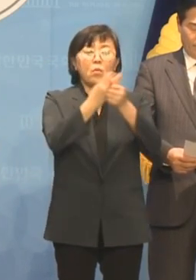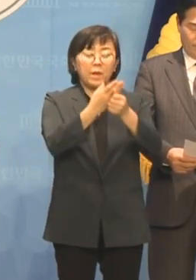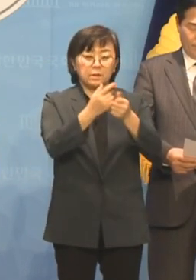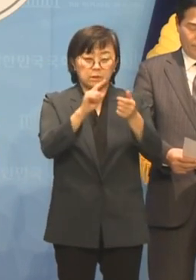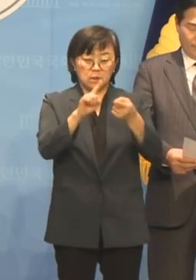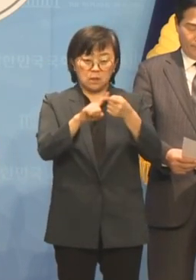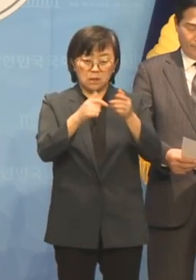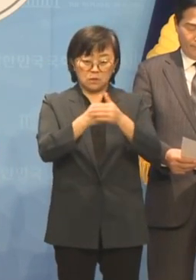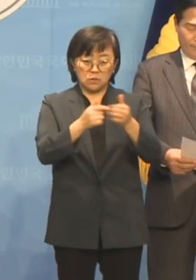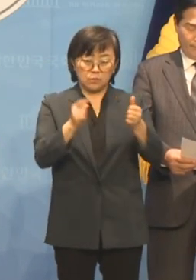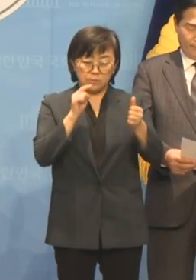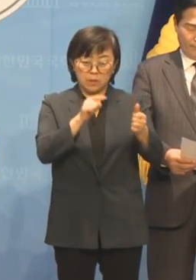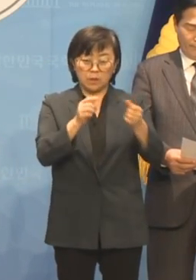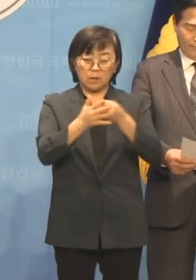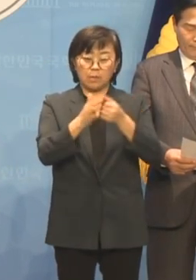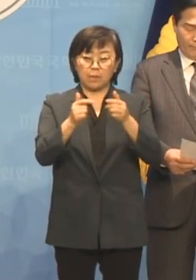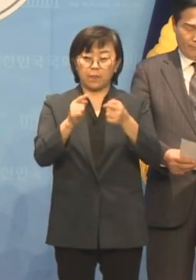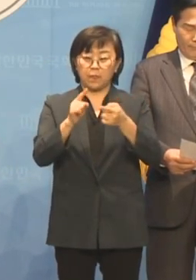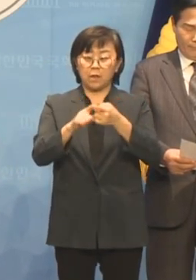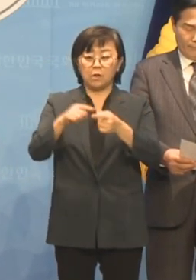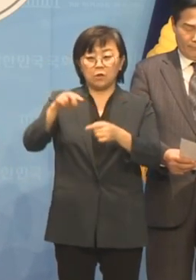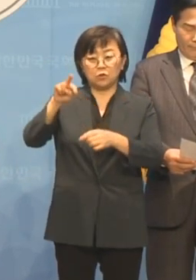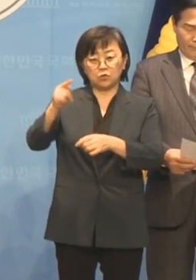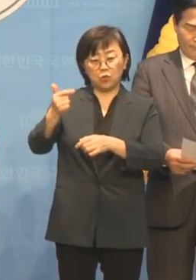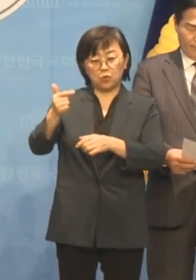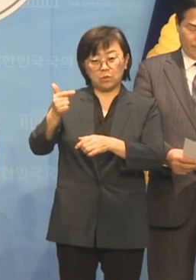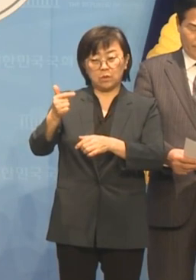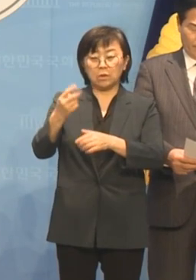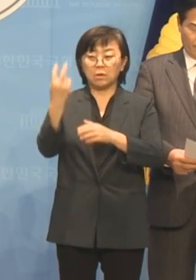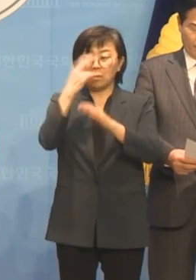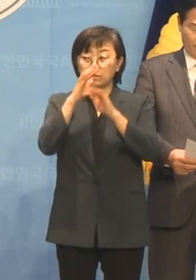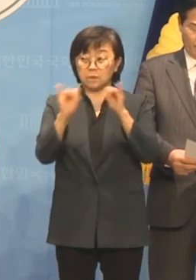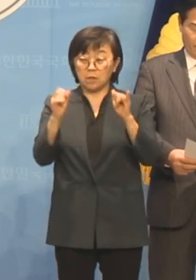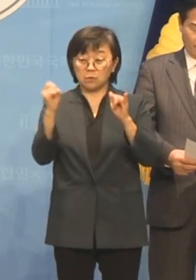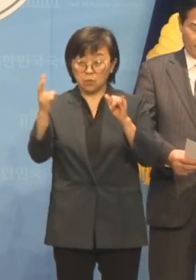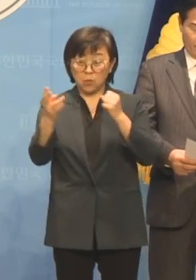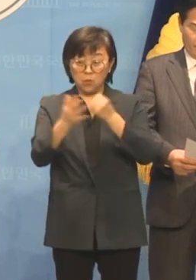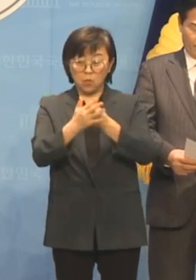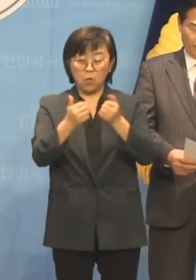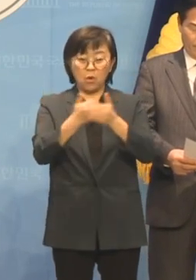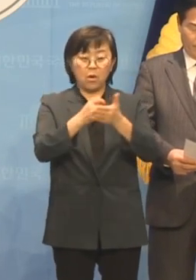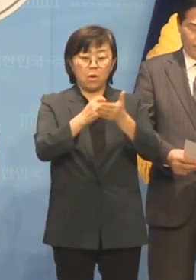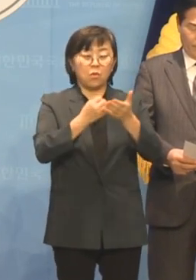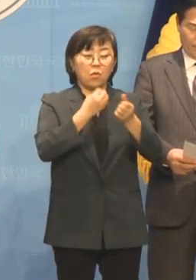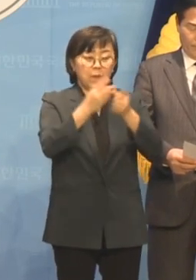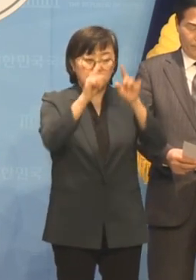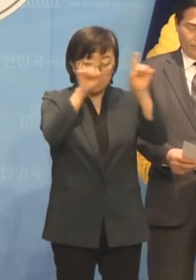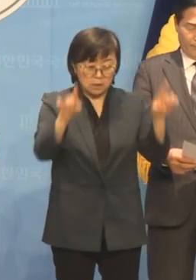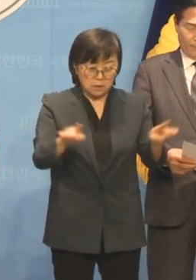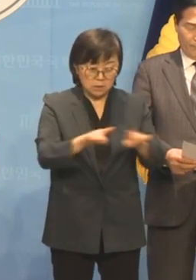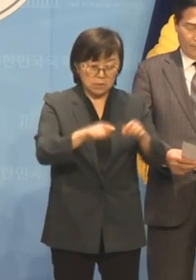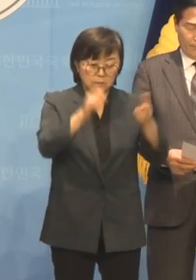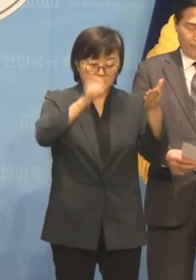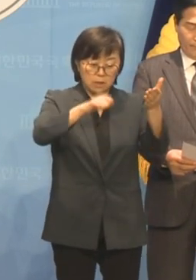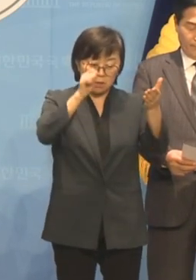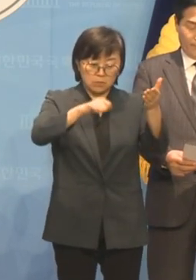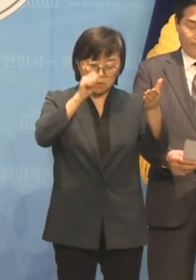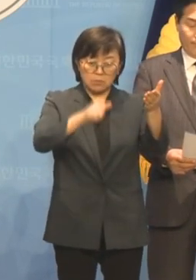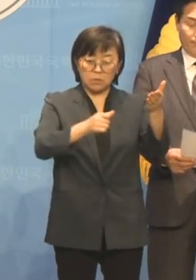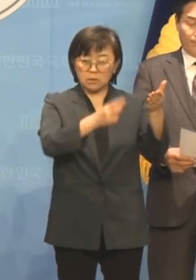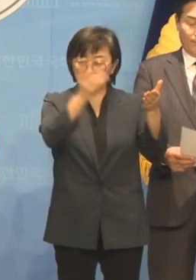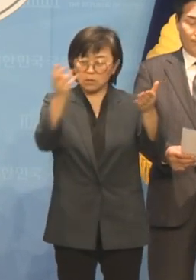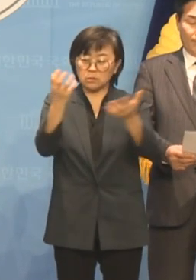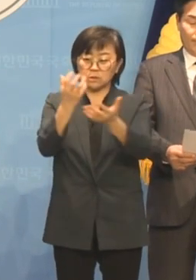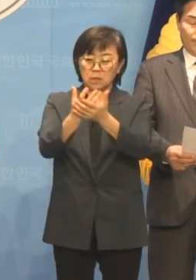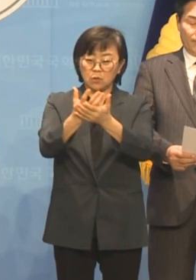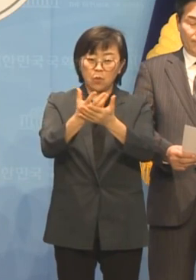사건에 대해 법원은 손준성 사건 검사뿐만 아니라 고발장 작성을 위해 판결문 등의 각종